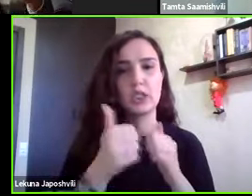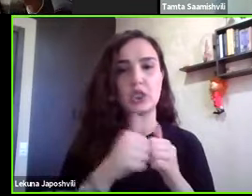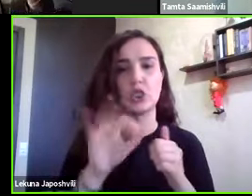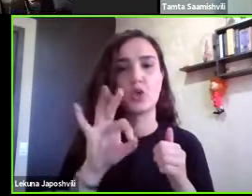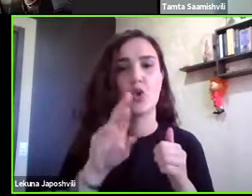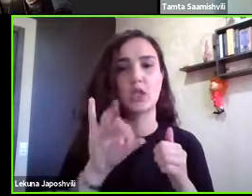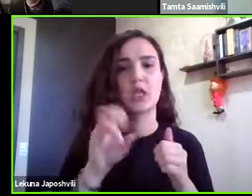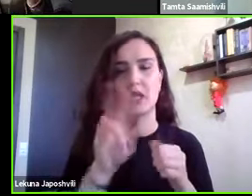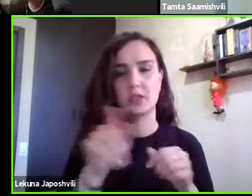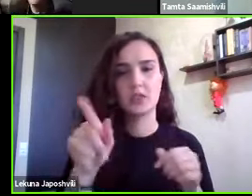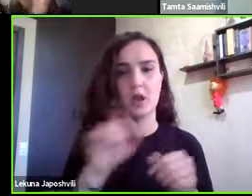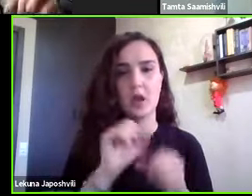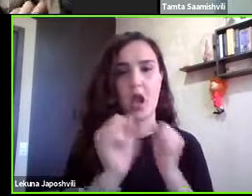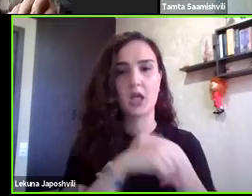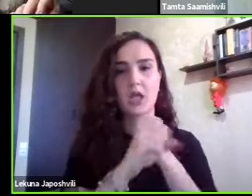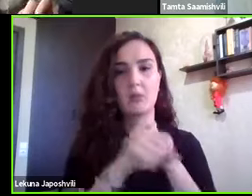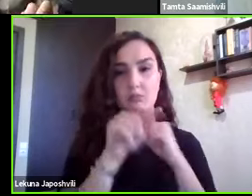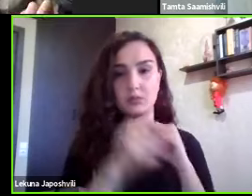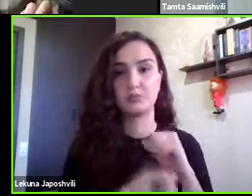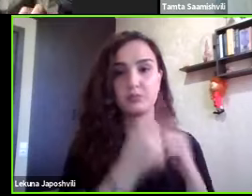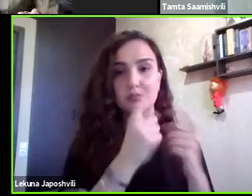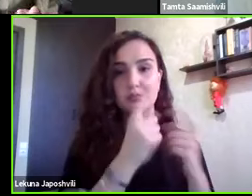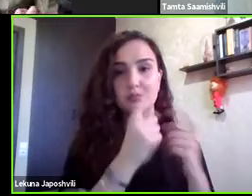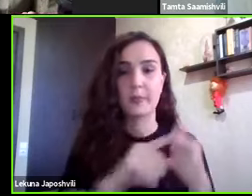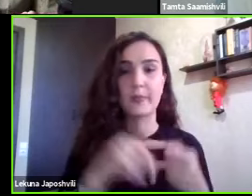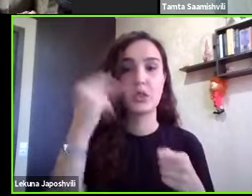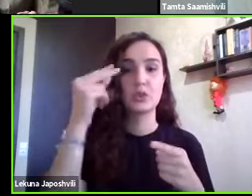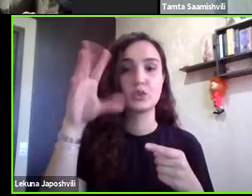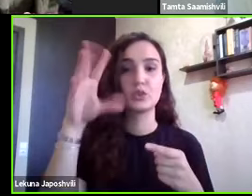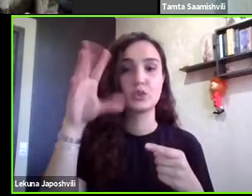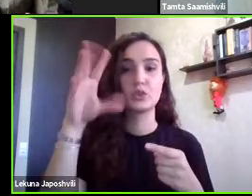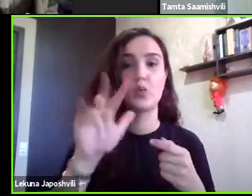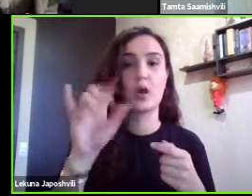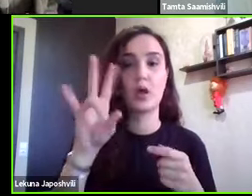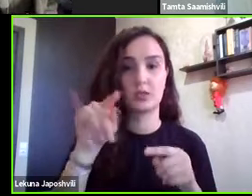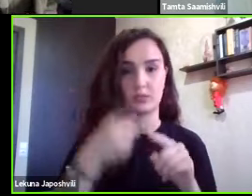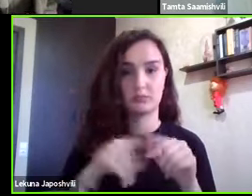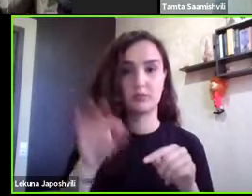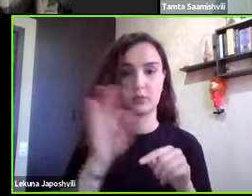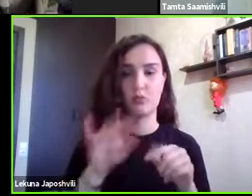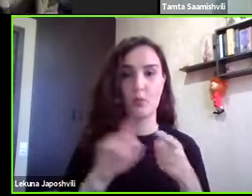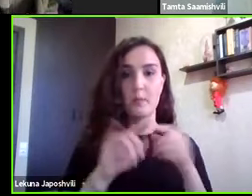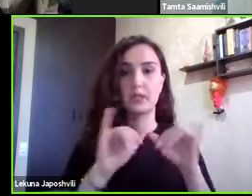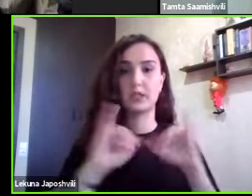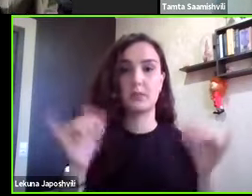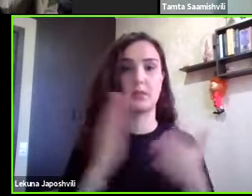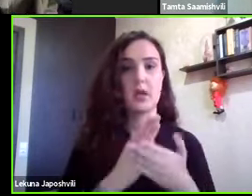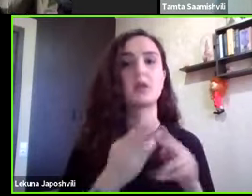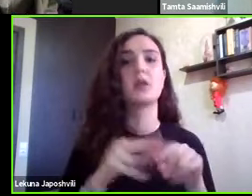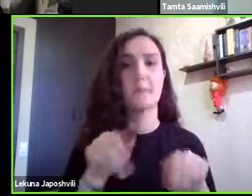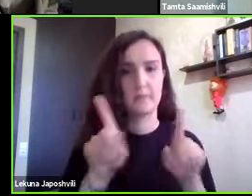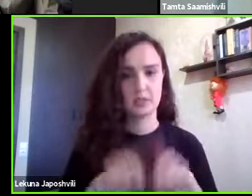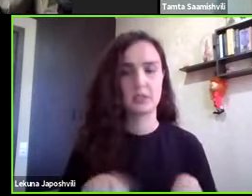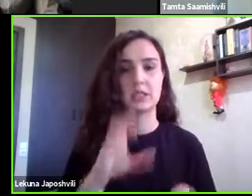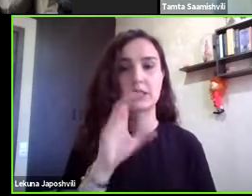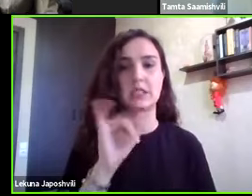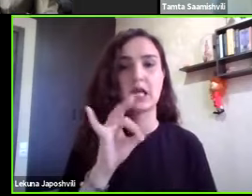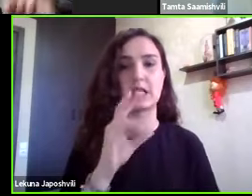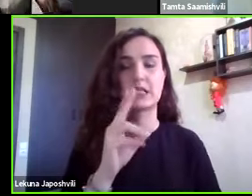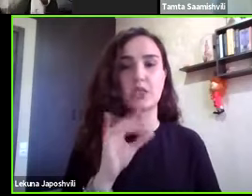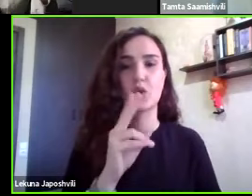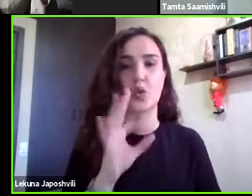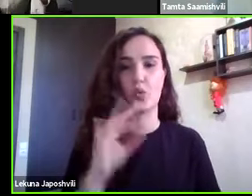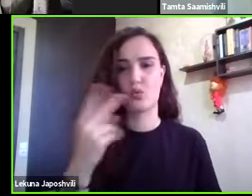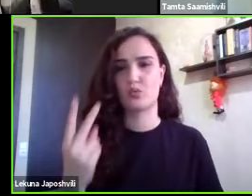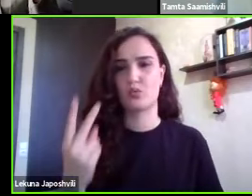და ეს ჩვენი უხანში ჩინეთში უკვე რაზეც საუბრობთ და რაზეც რის გამო პანდემია არის, ამასაც SARS-CoV-2